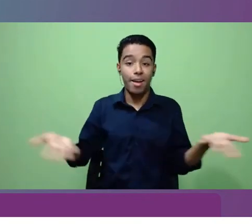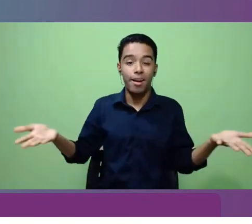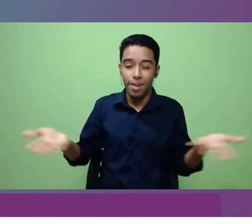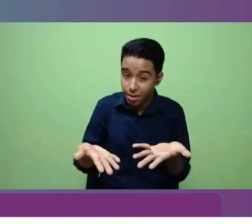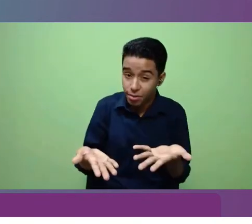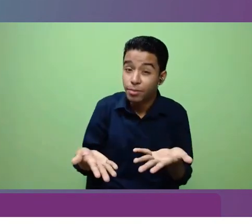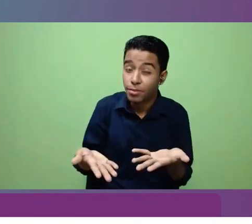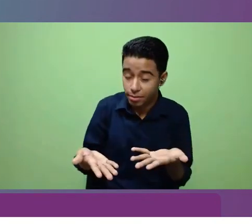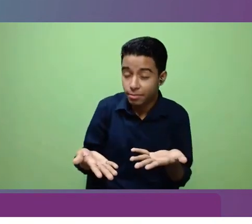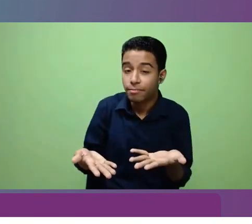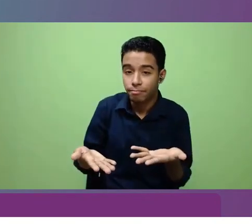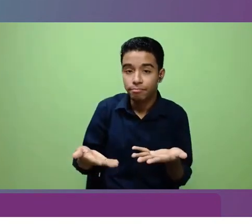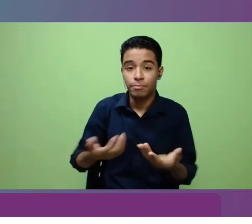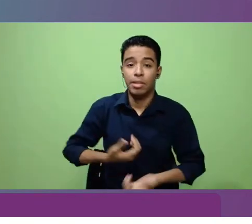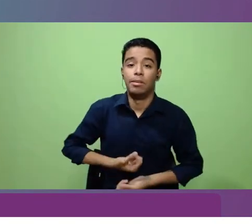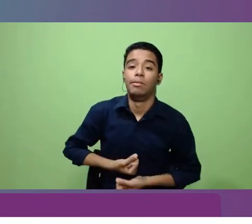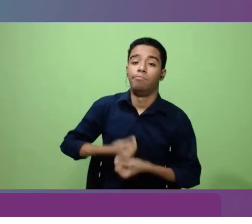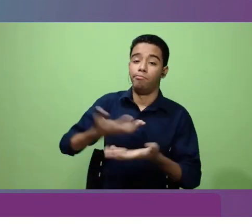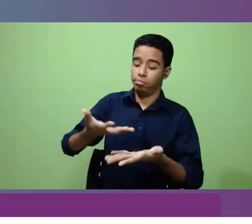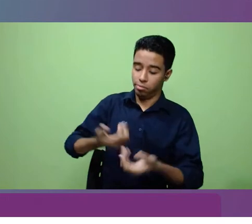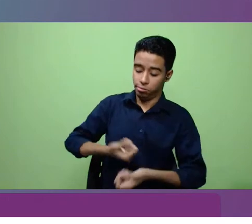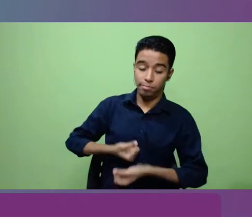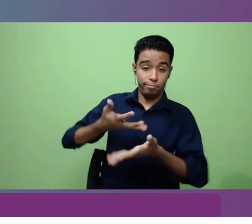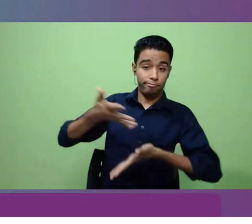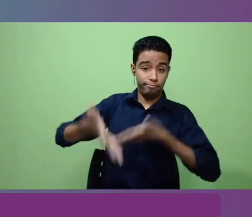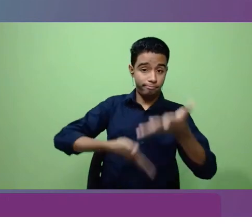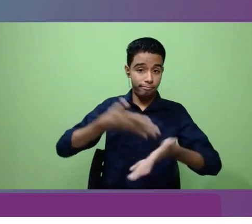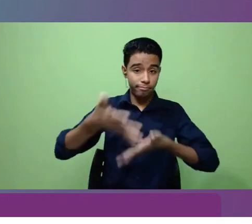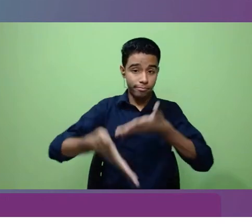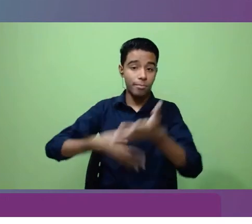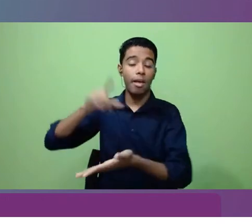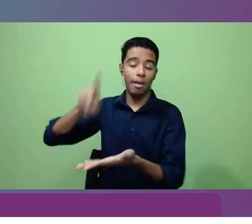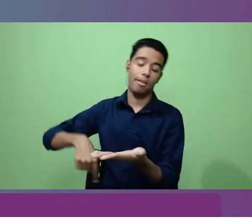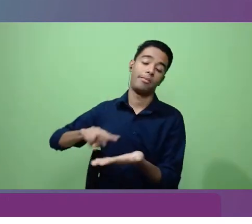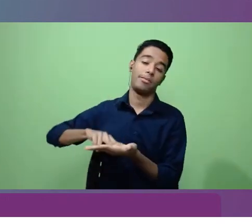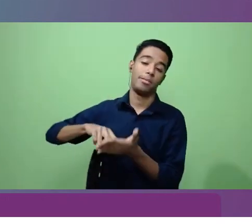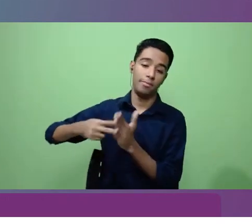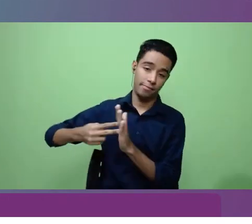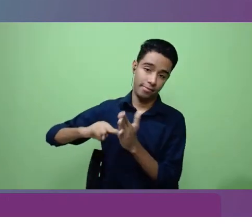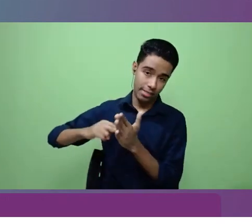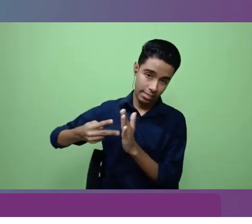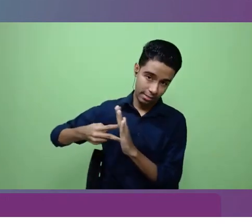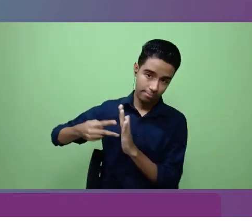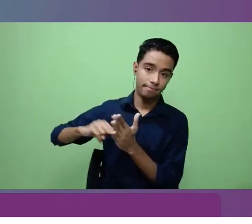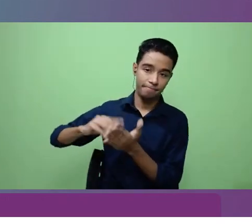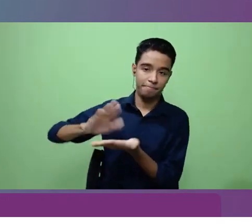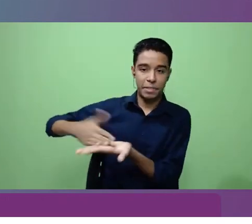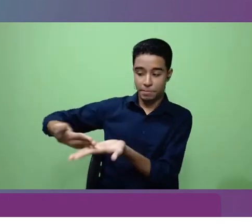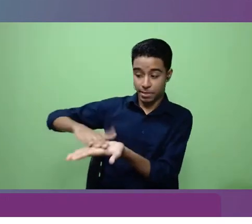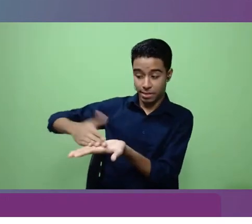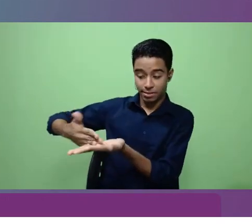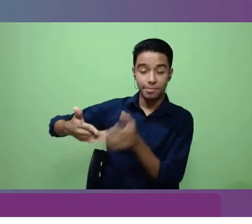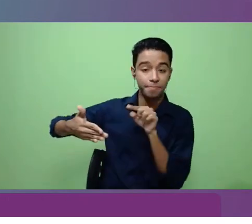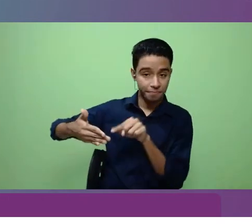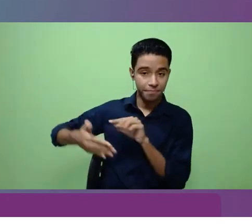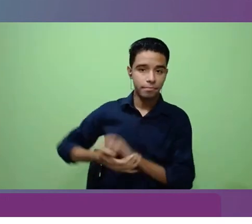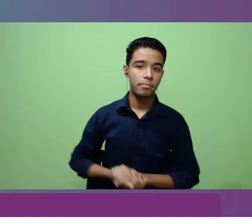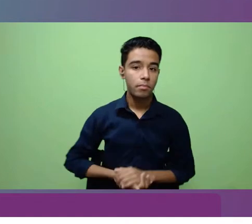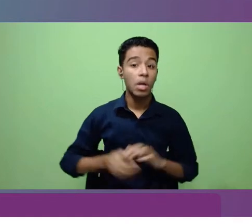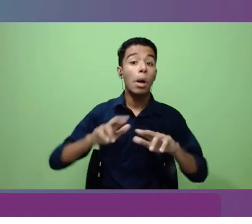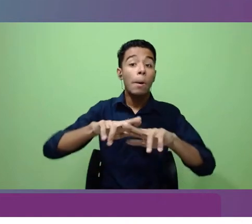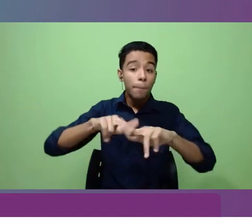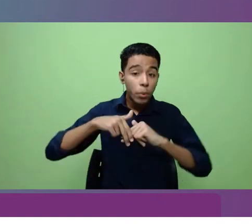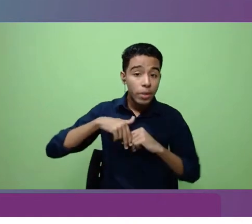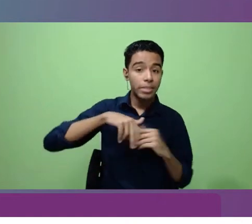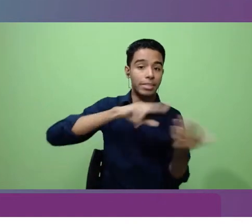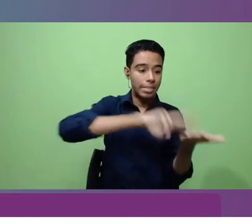eu tenho uma entrega de produto interpretativo. Assim, eu tenho um processo híbrido, que ele não é nem tradução e